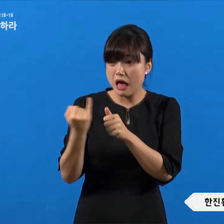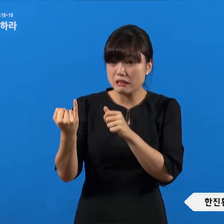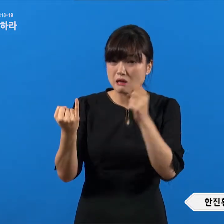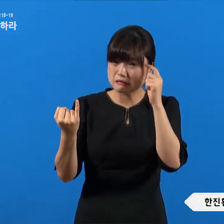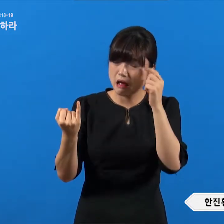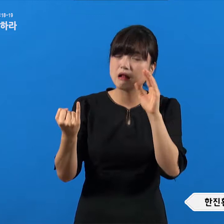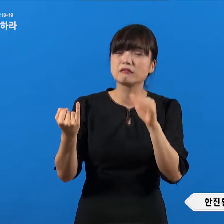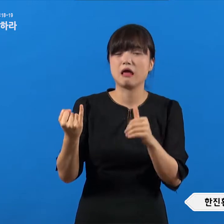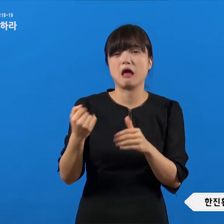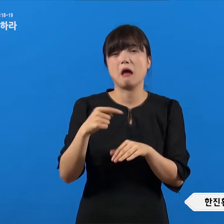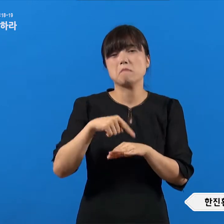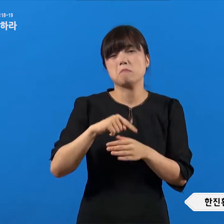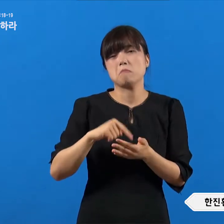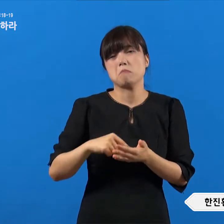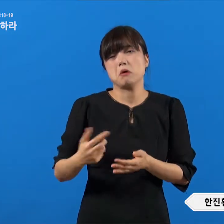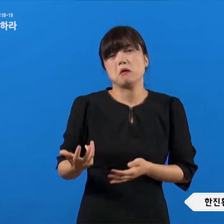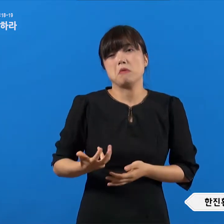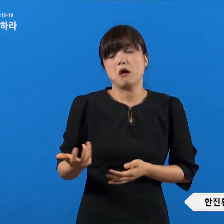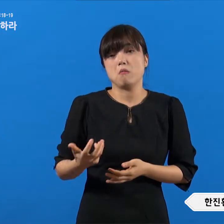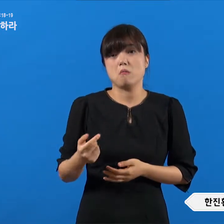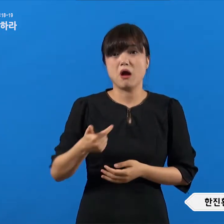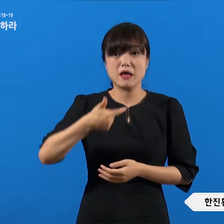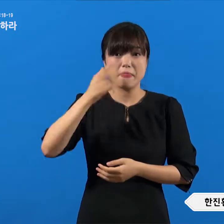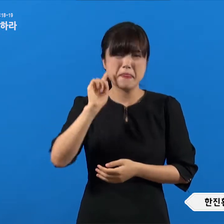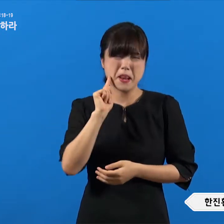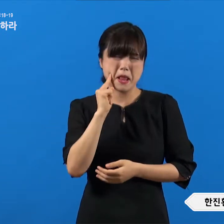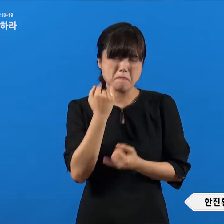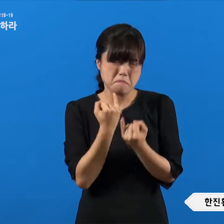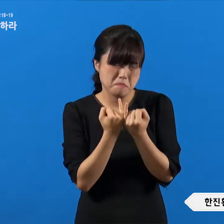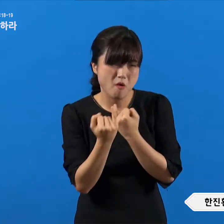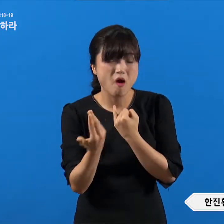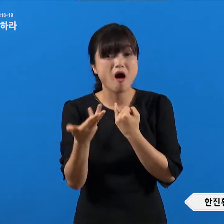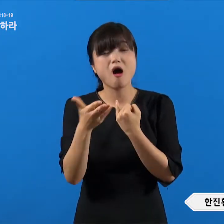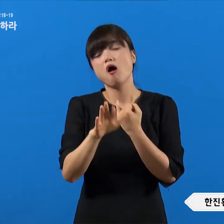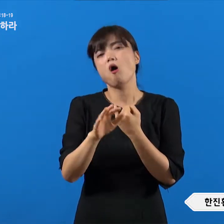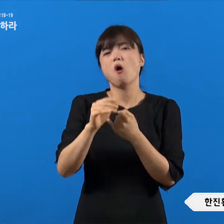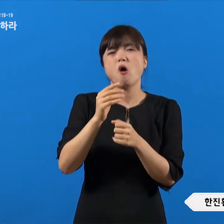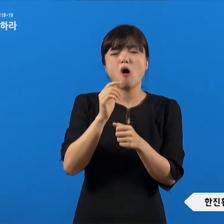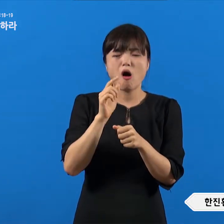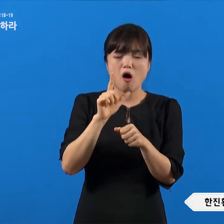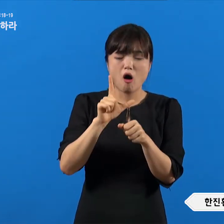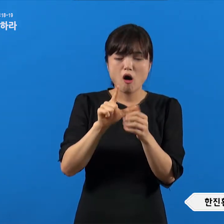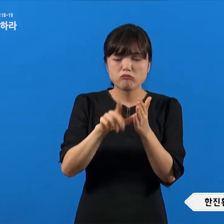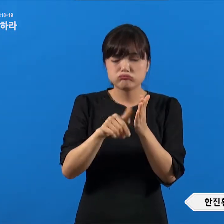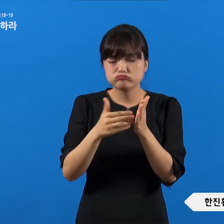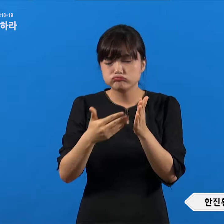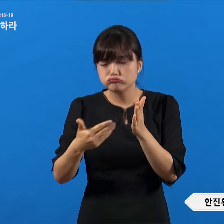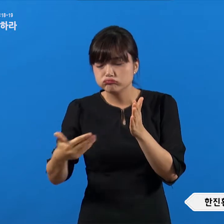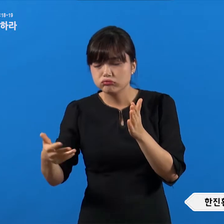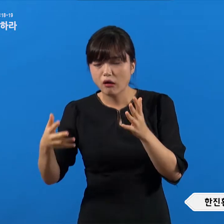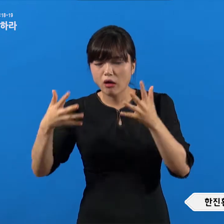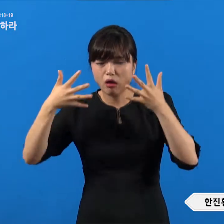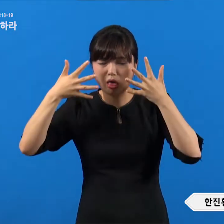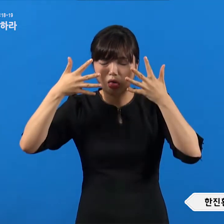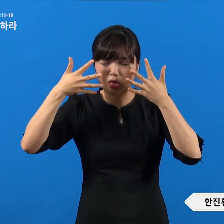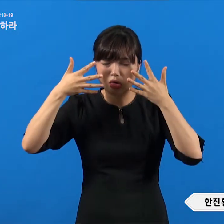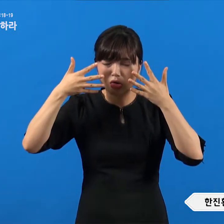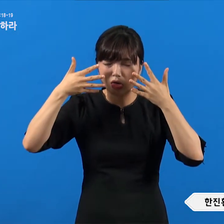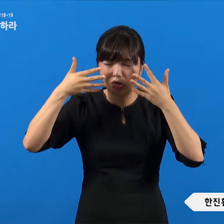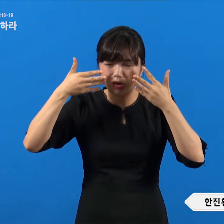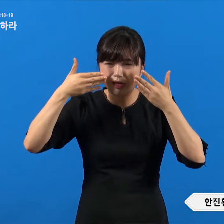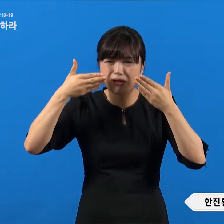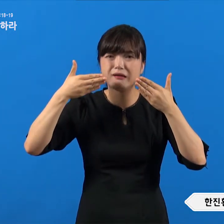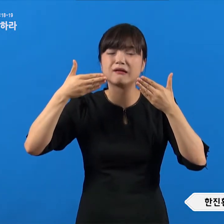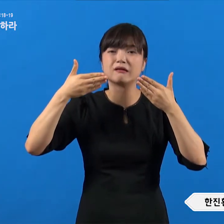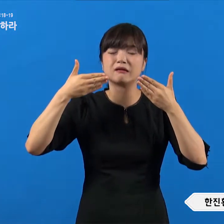옵니다. 그 곱던 아내의 얼굴이 어느덧 이